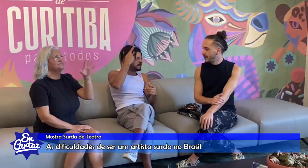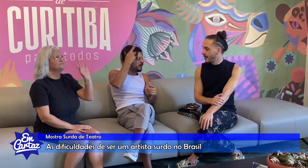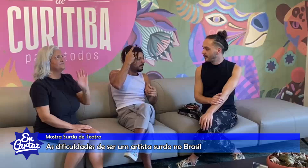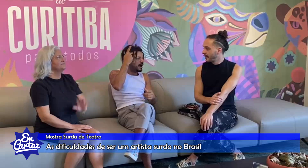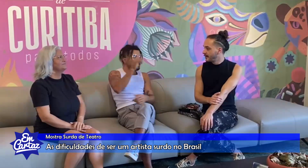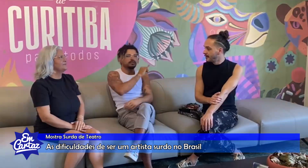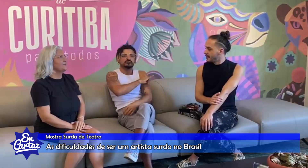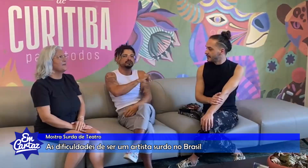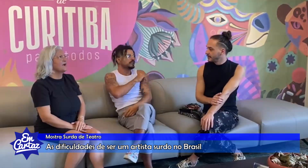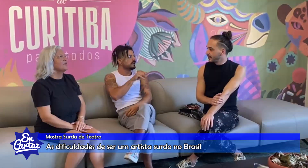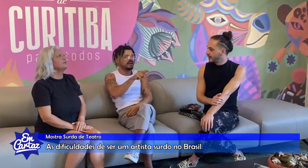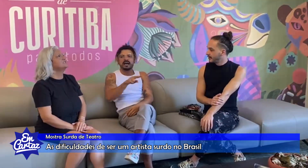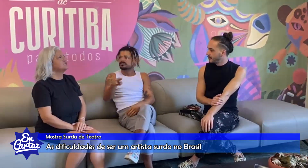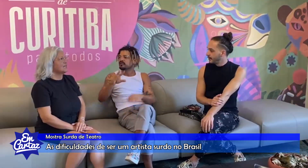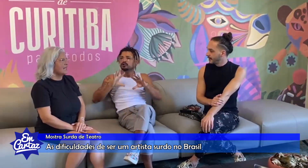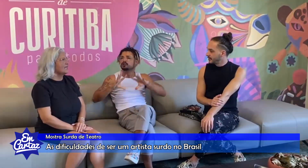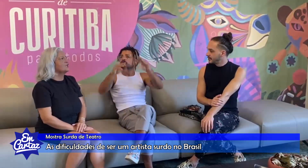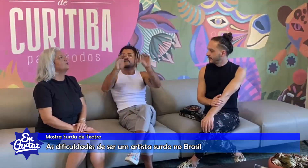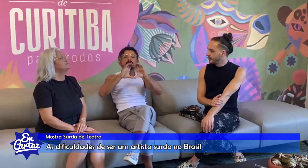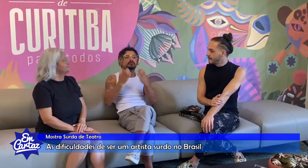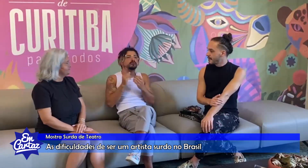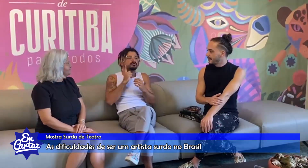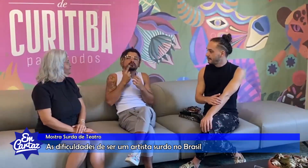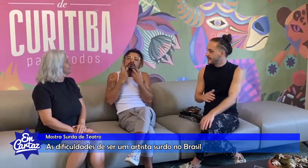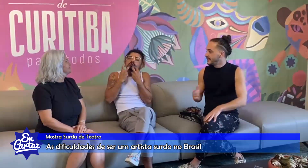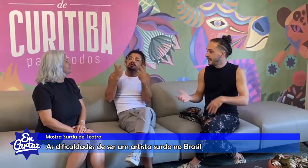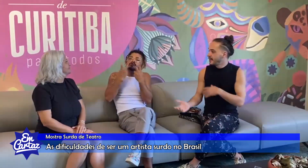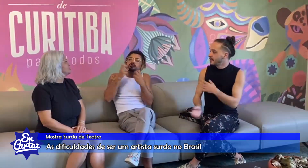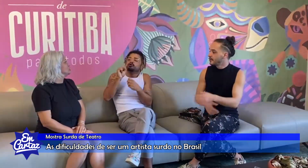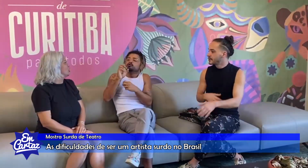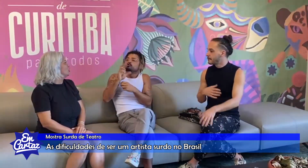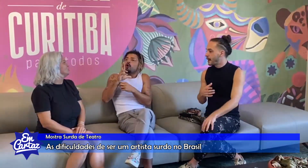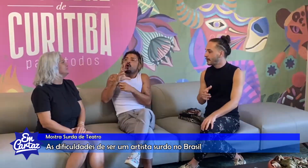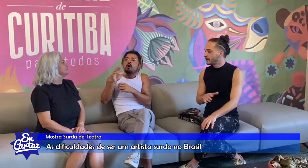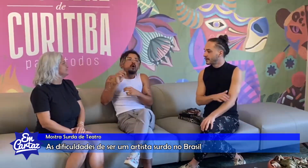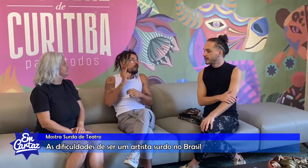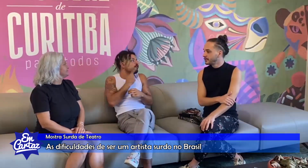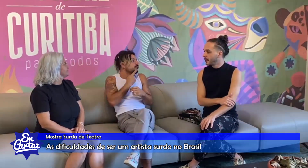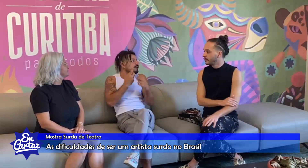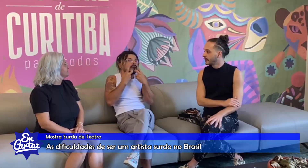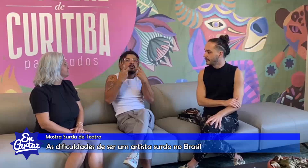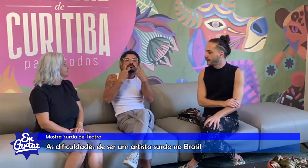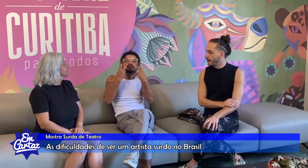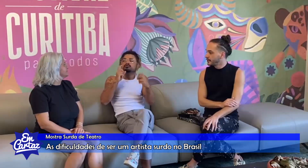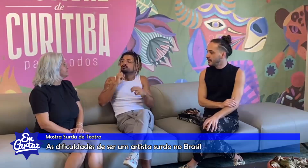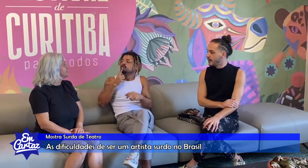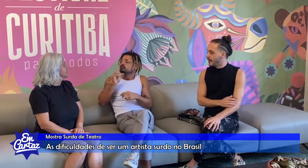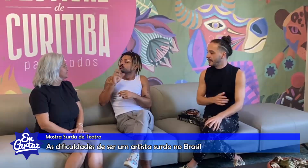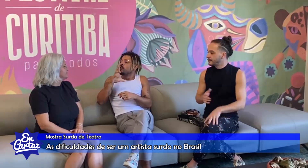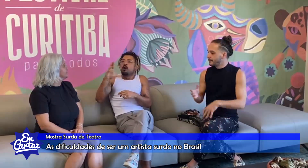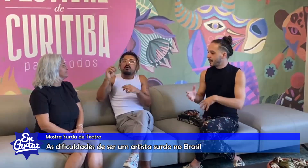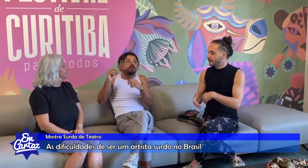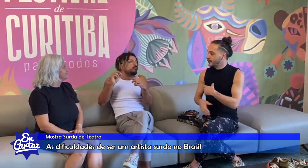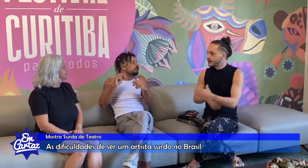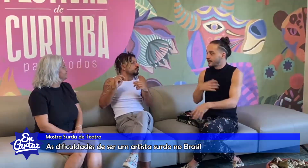geral, né? Seja, a gente já viu, né, Brasília, Rio, São Paulo, que a gente tem contato forte, eles, muitos surdos,